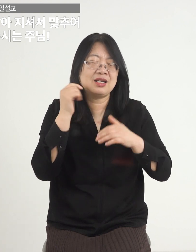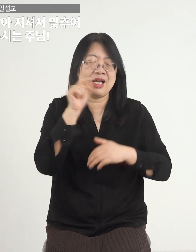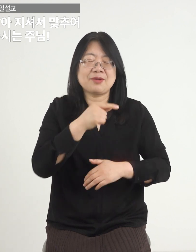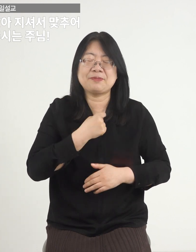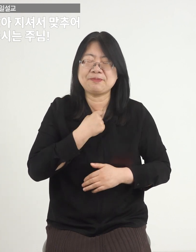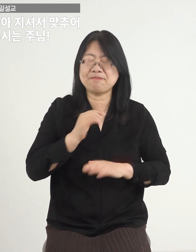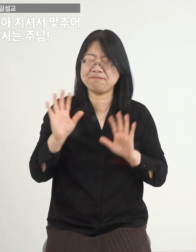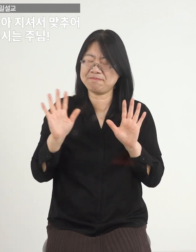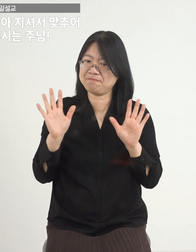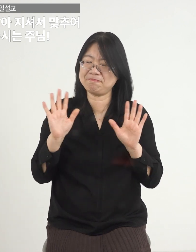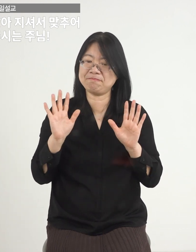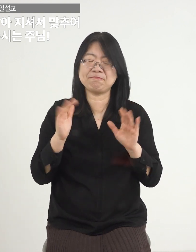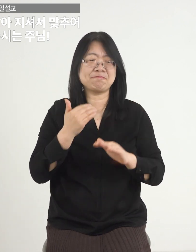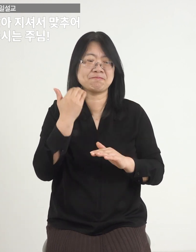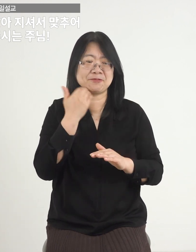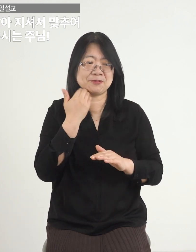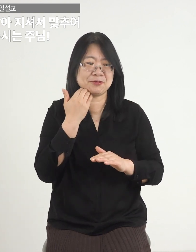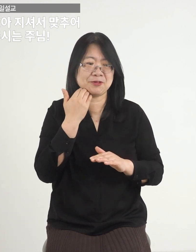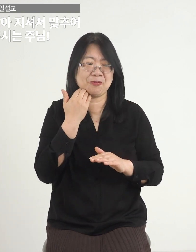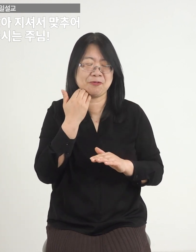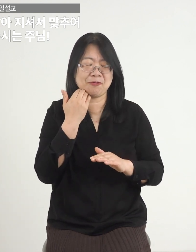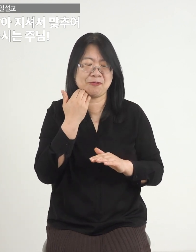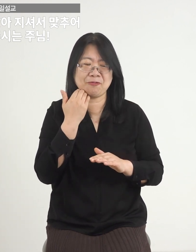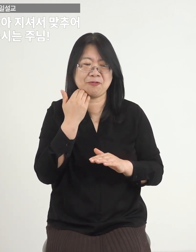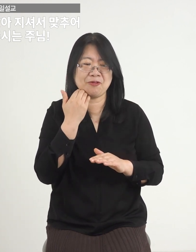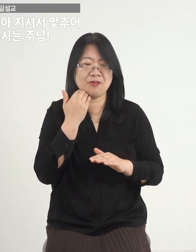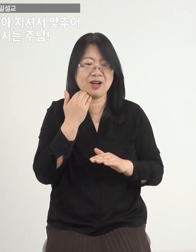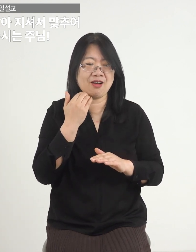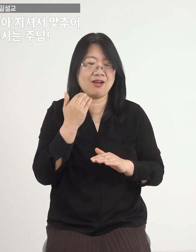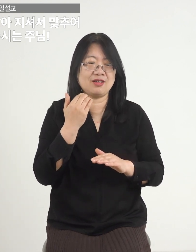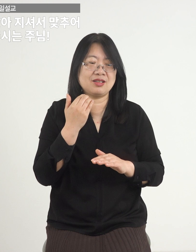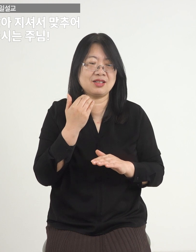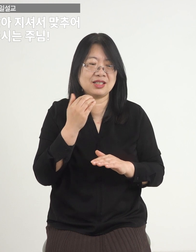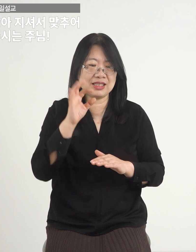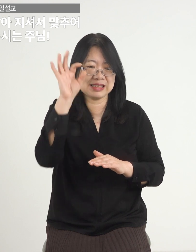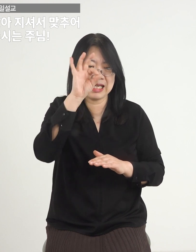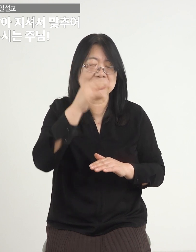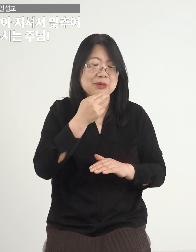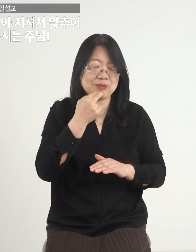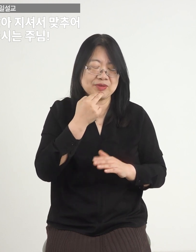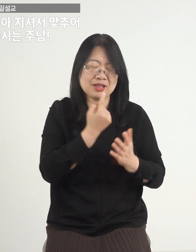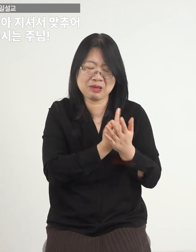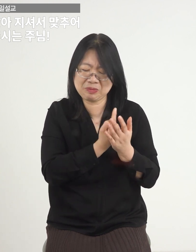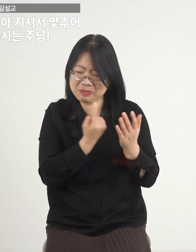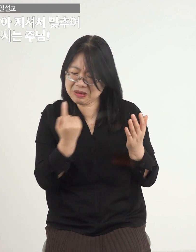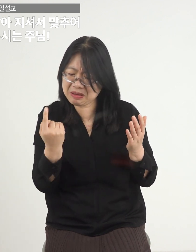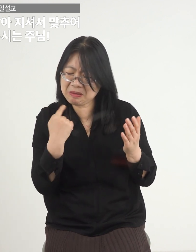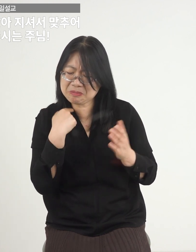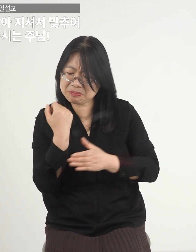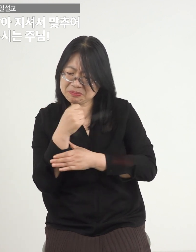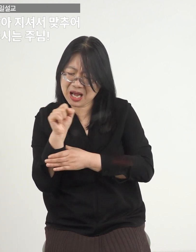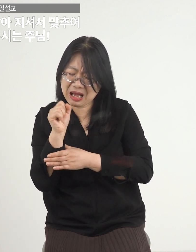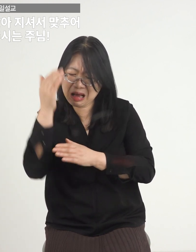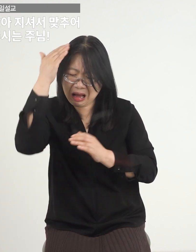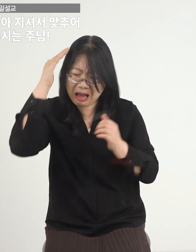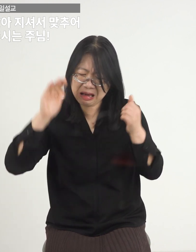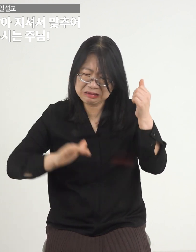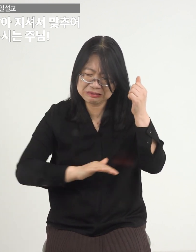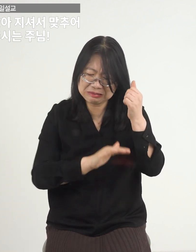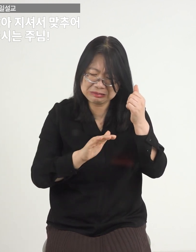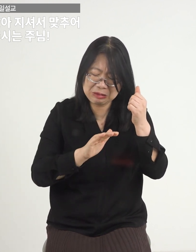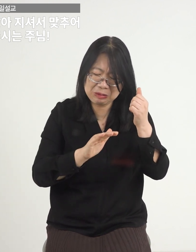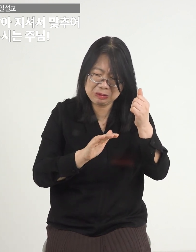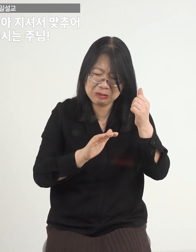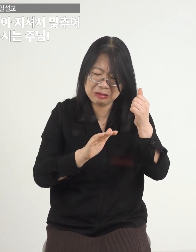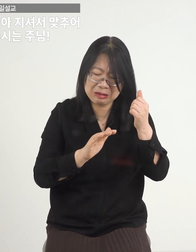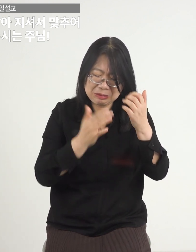않는, 누구도 가려 하지 않는, 외면하는, 외지고 그늘지고 공고하고